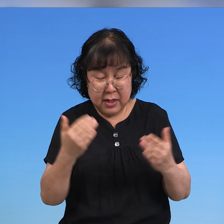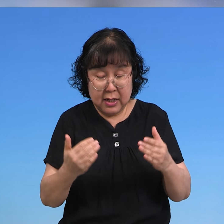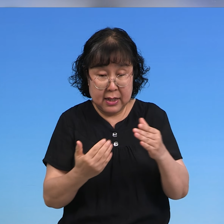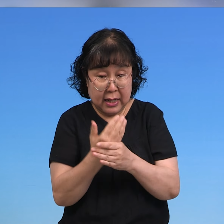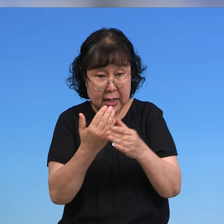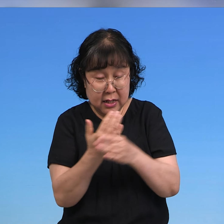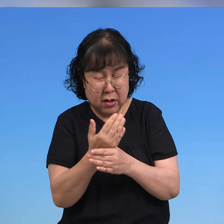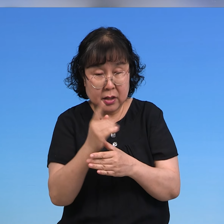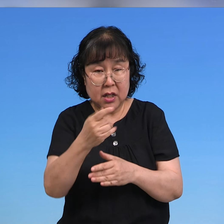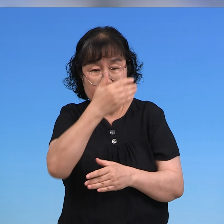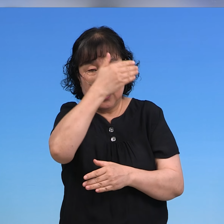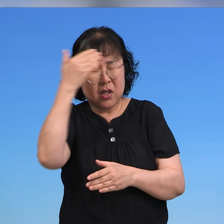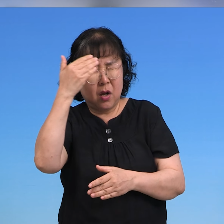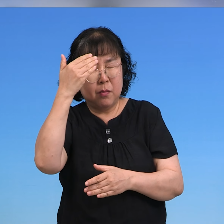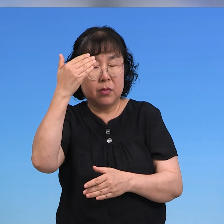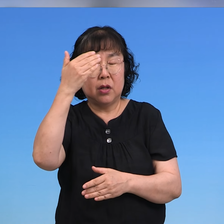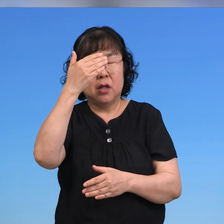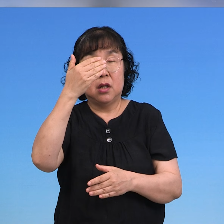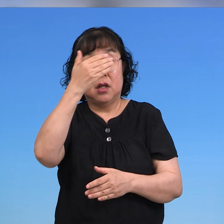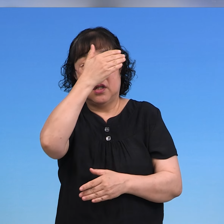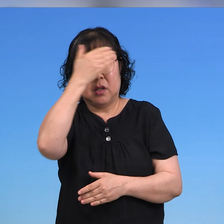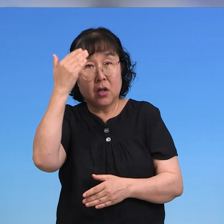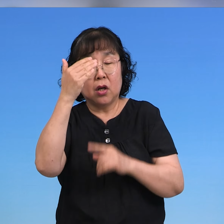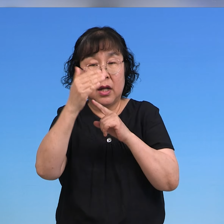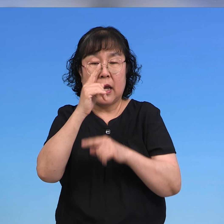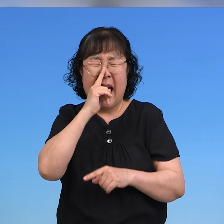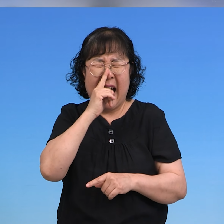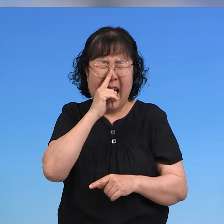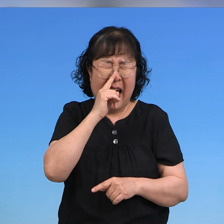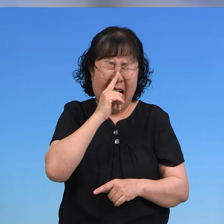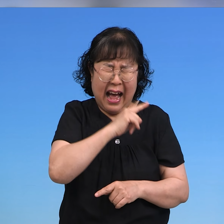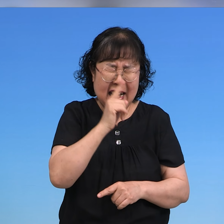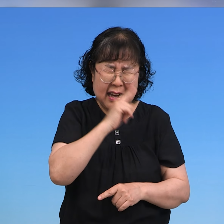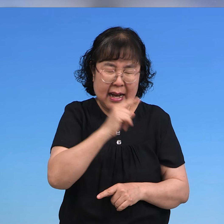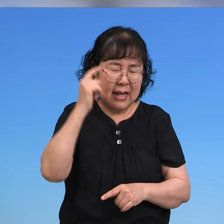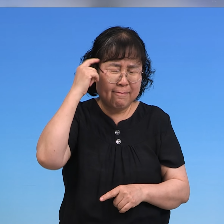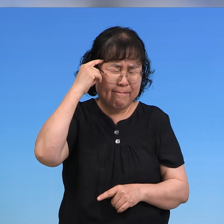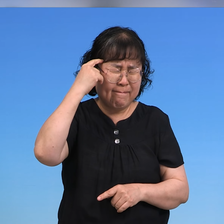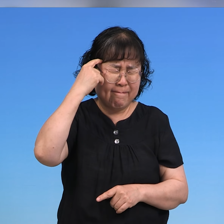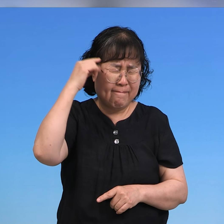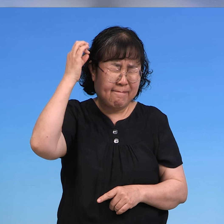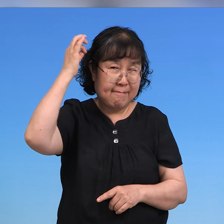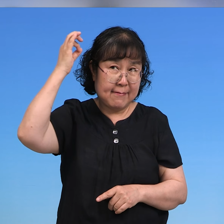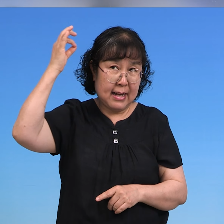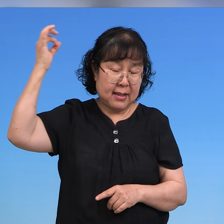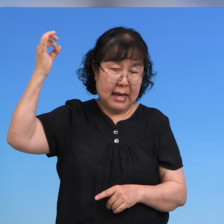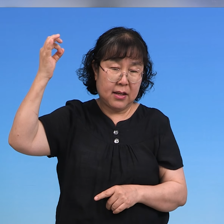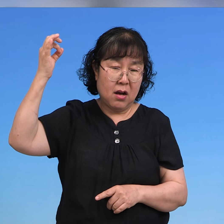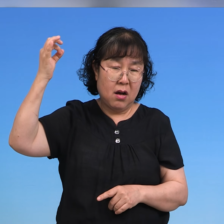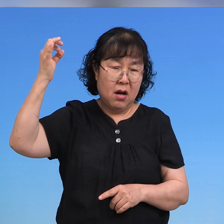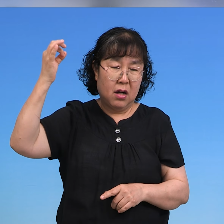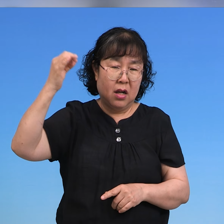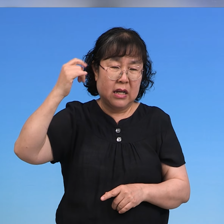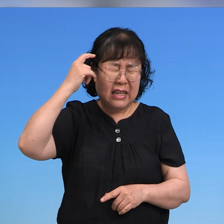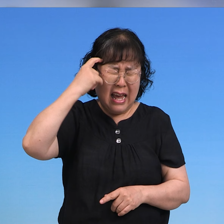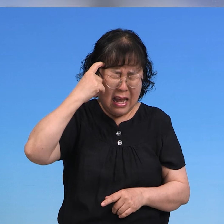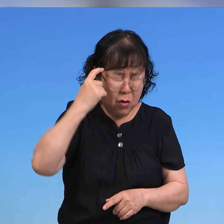젊은 청년에게 이 악한 상상력이 계속 들어와서 누가 나 죽이러 온다는